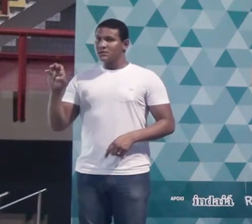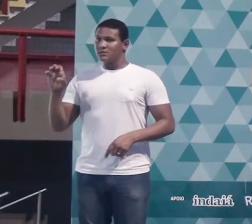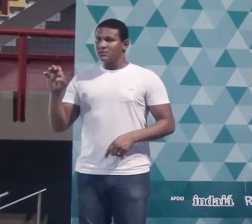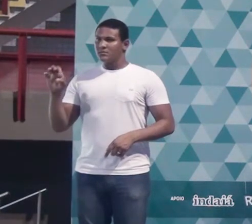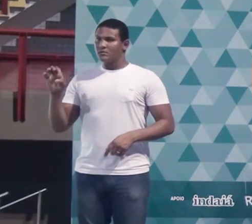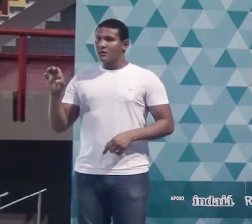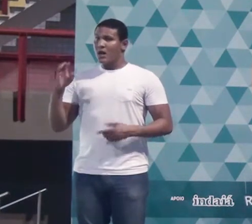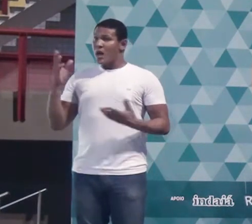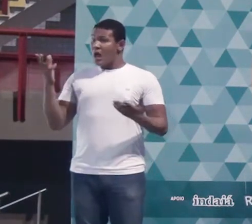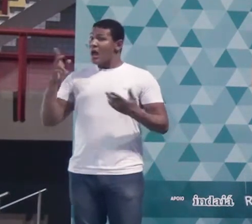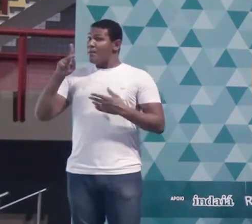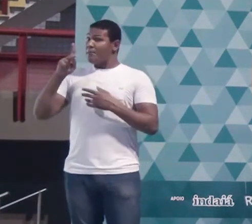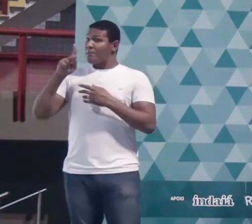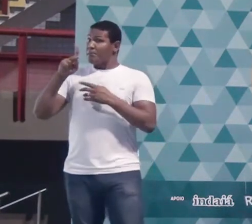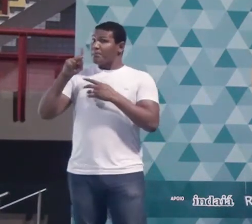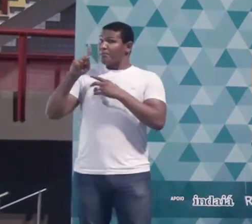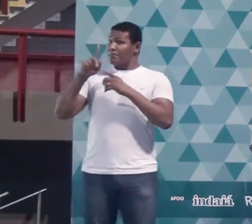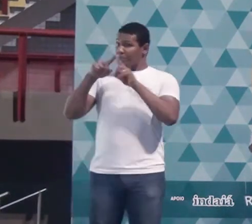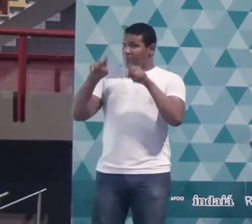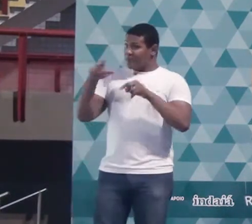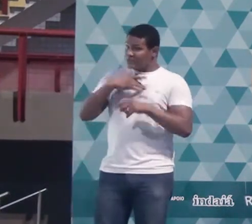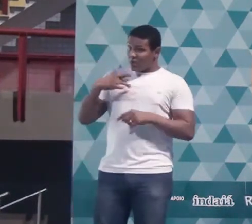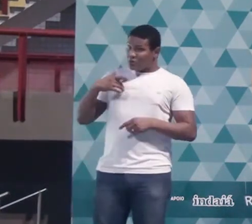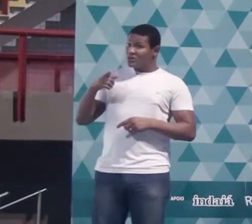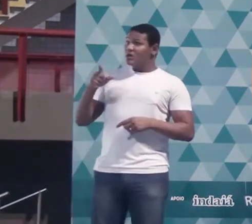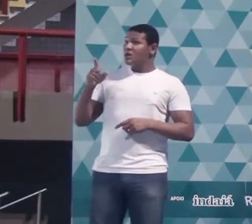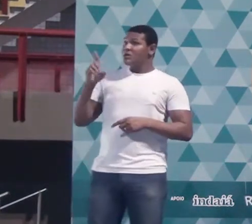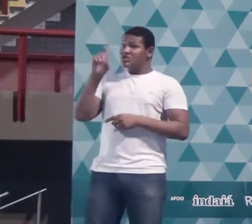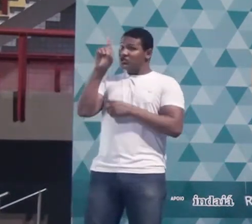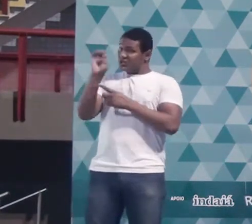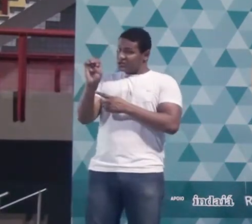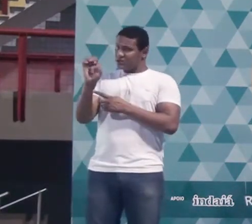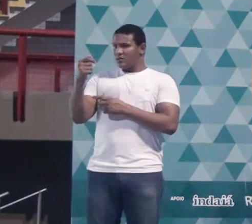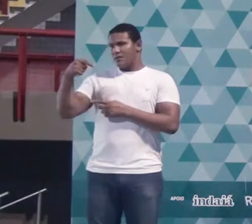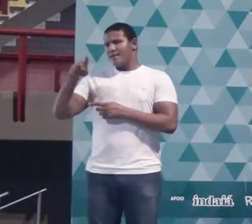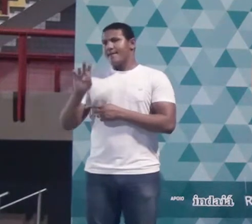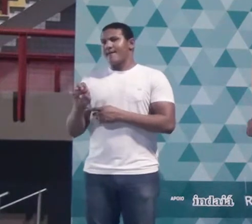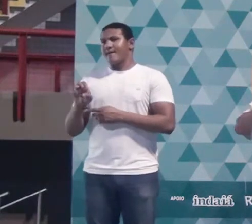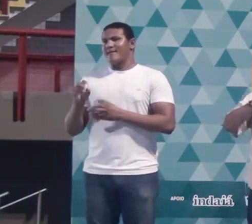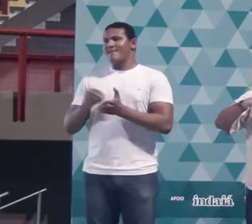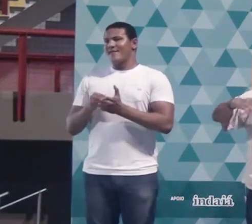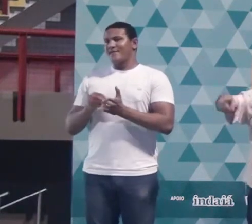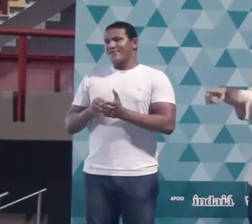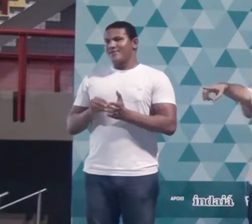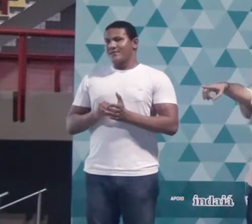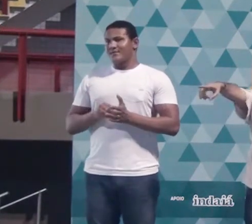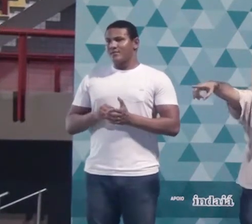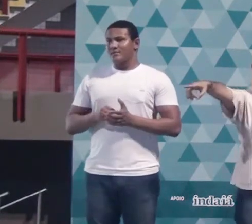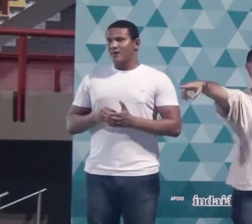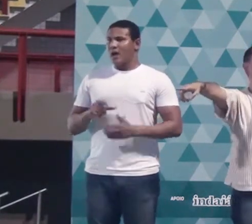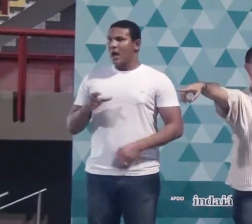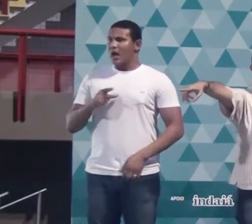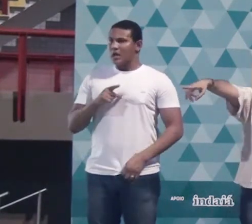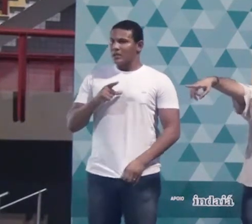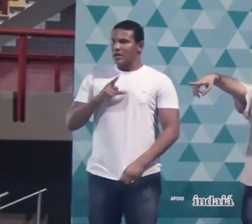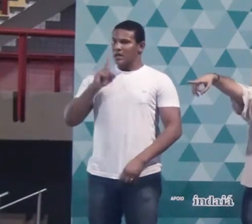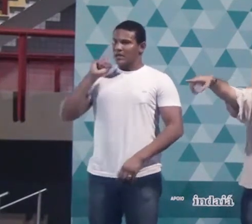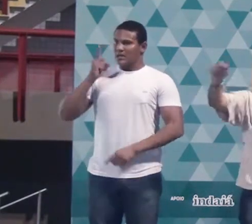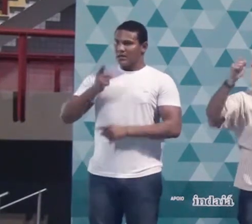que você precisa, pois quem precisa, precisa de algo. Ai, tá ali a